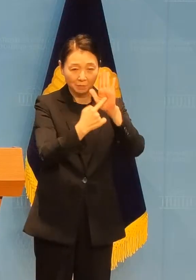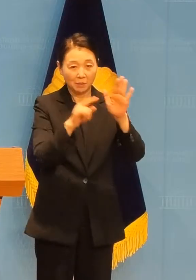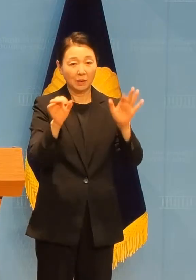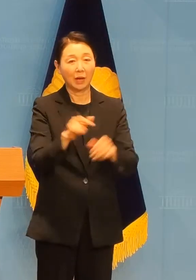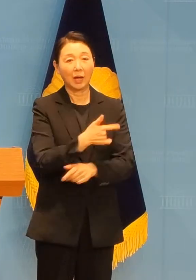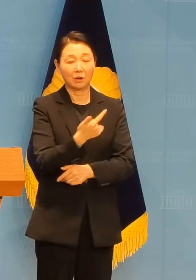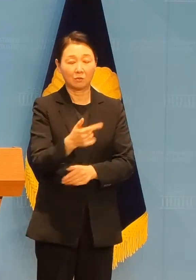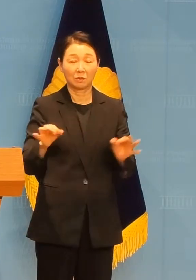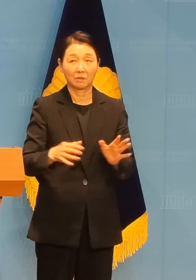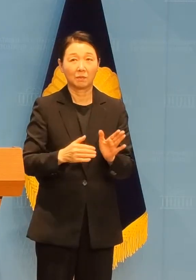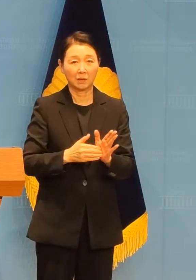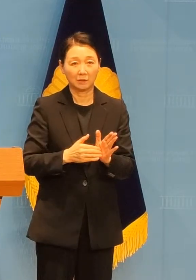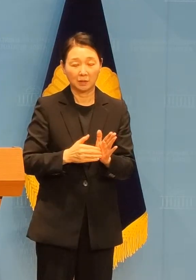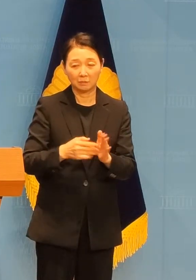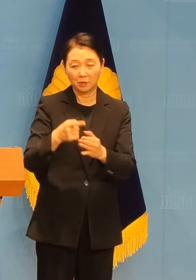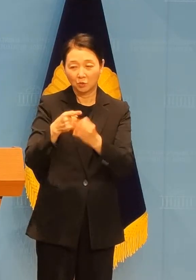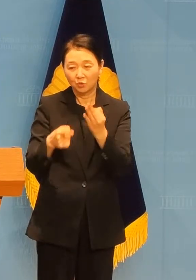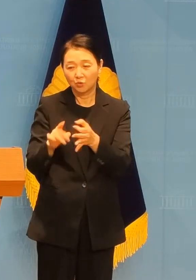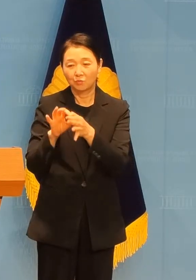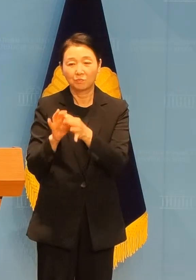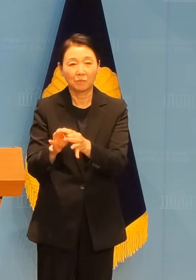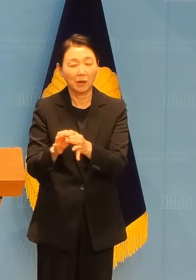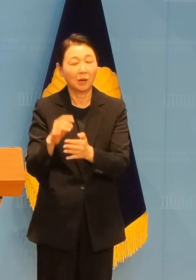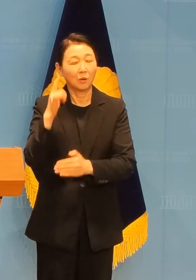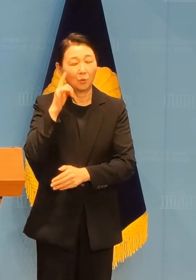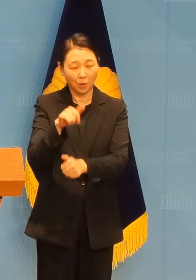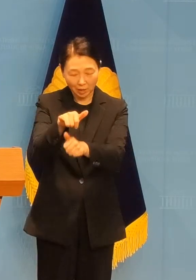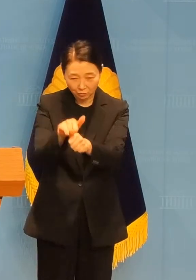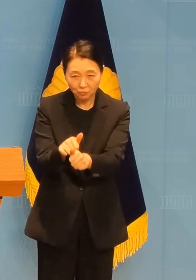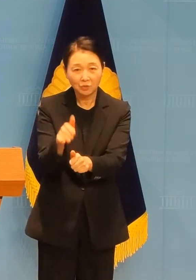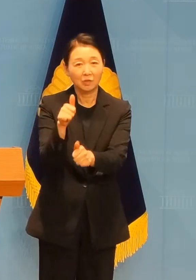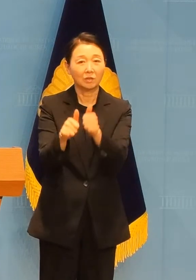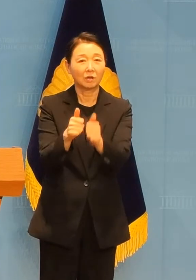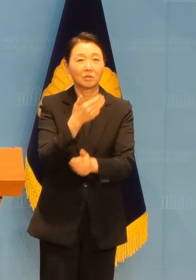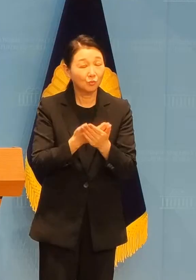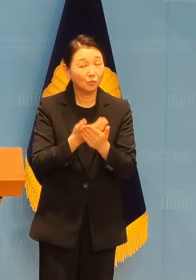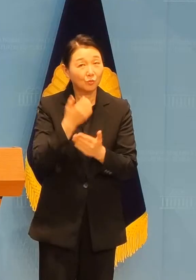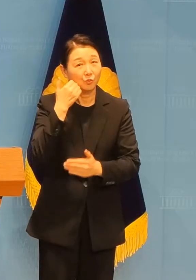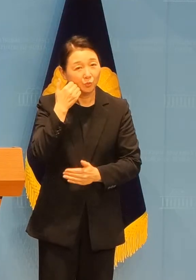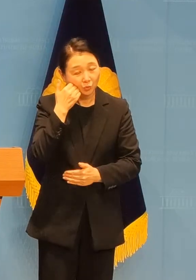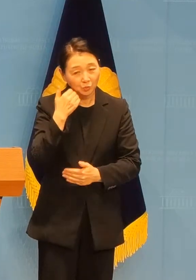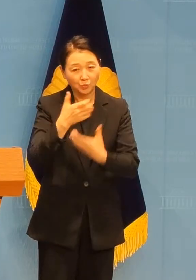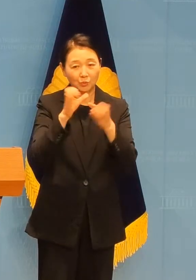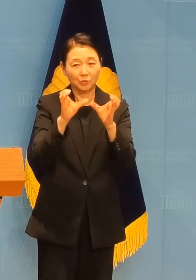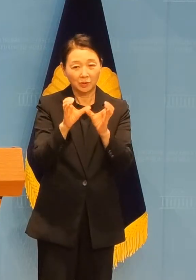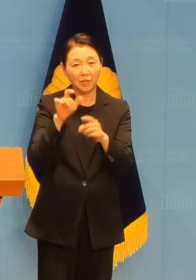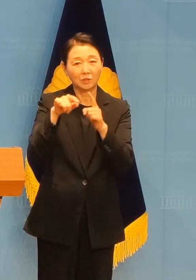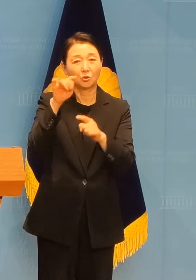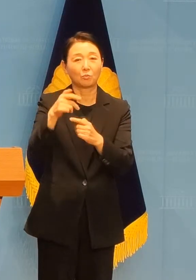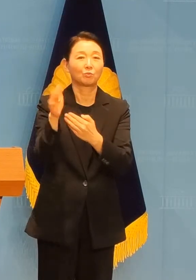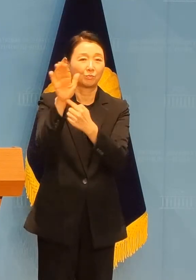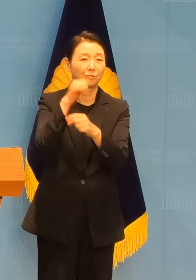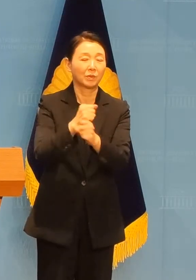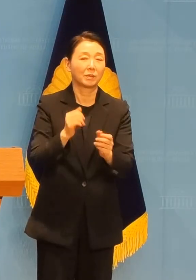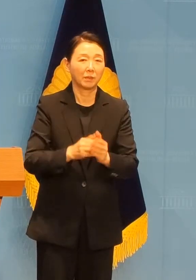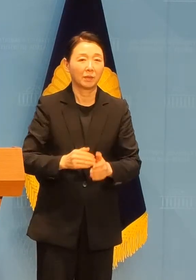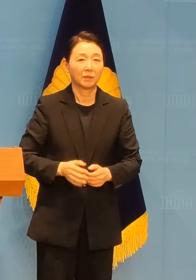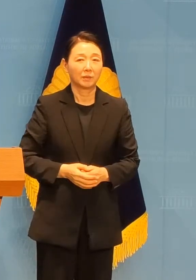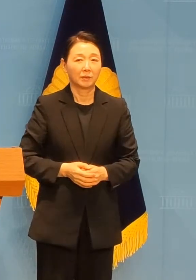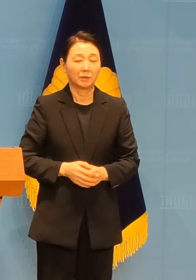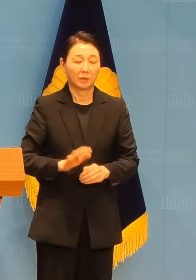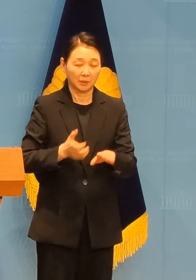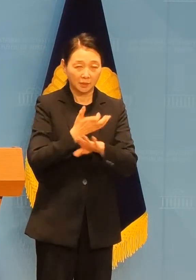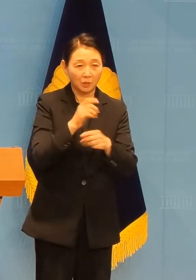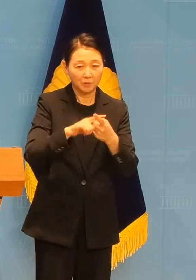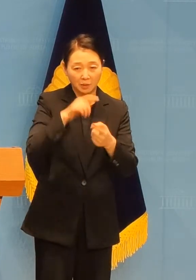만에 친윤 핵심이자 극단적 충성 경쟁의 상징적 인물을 지도부 전면에 세웠습니다. 계엄에